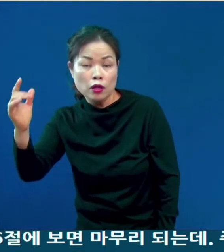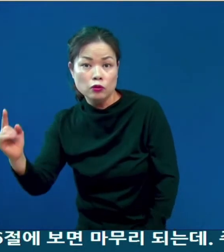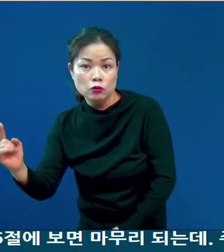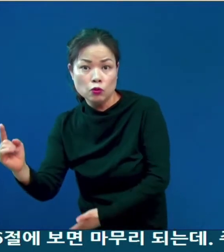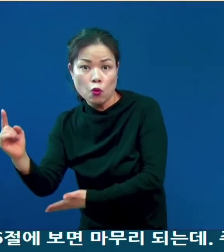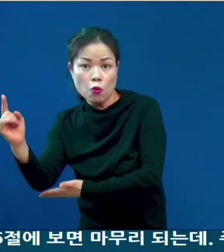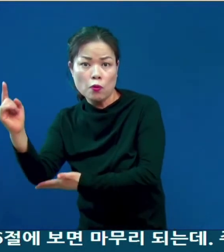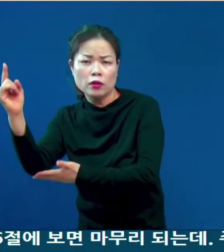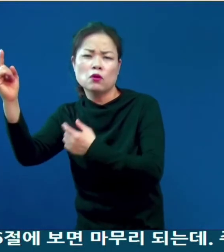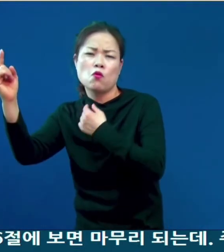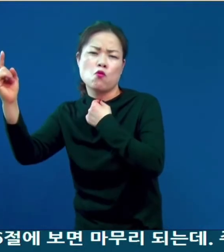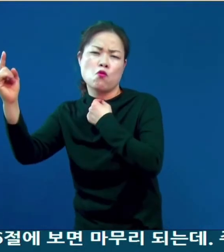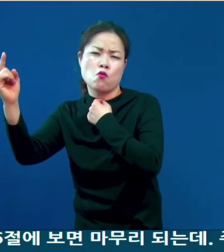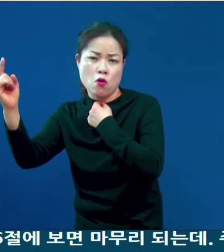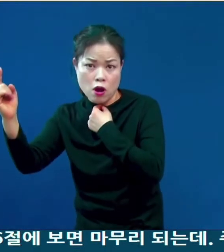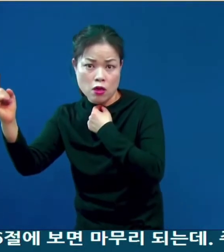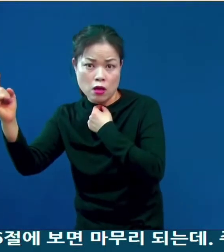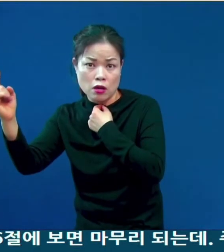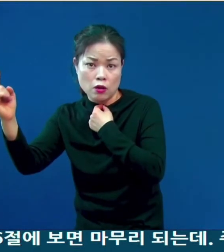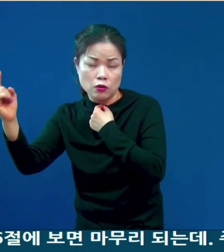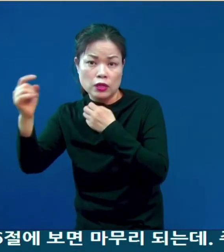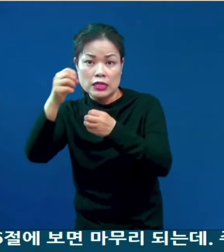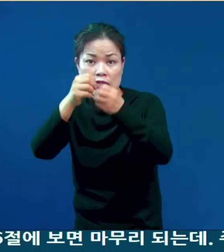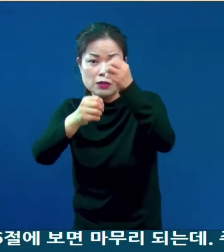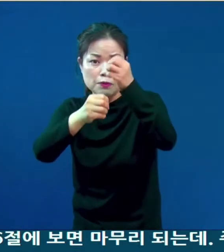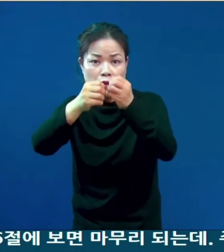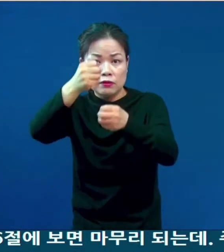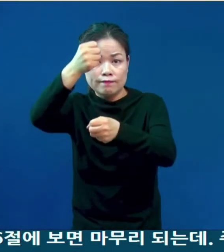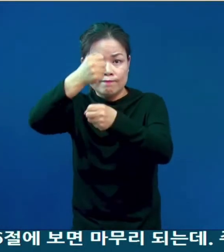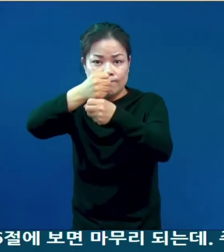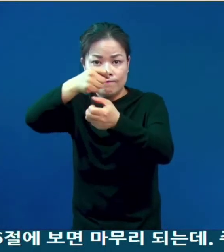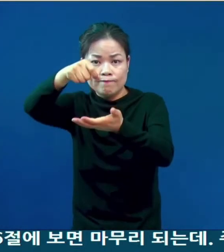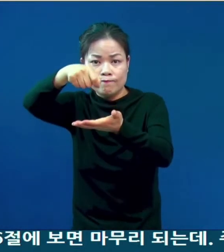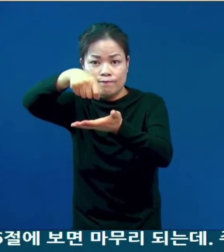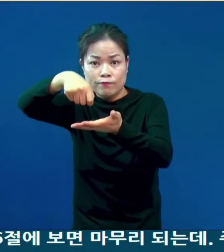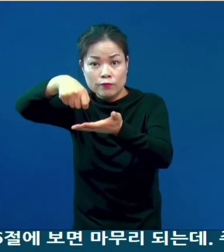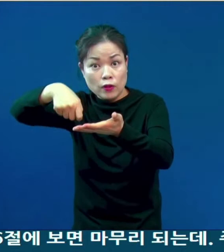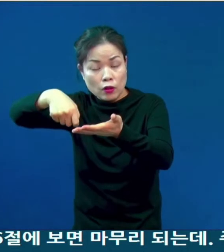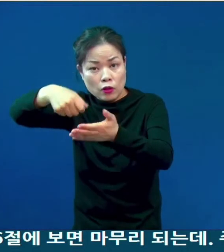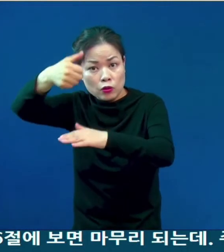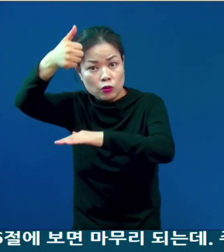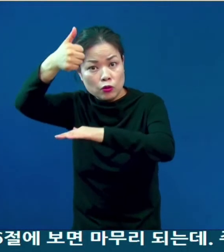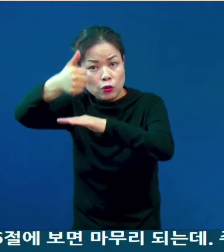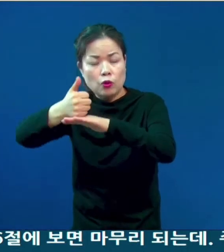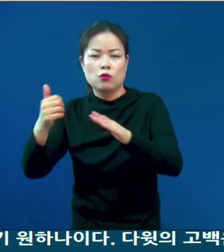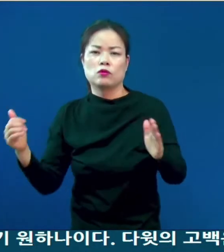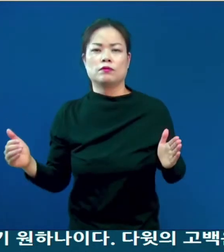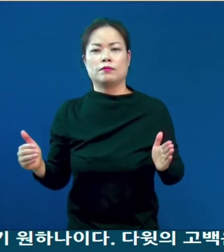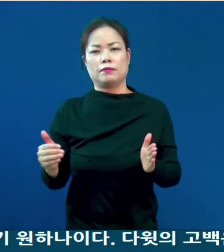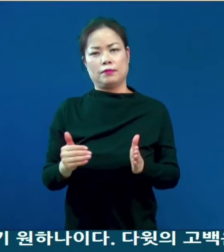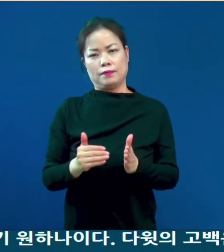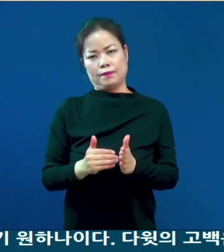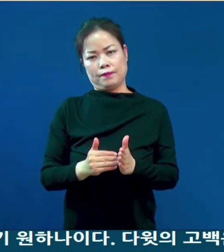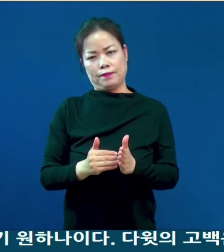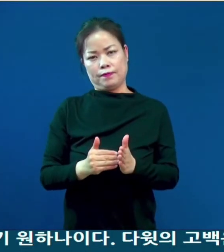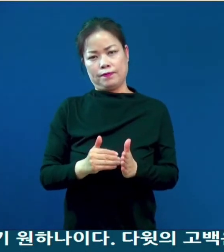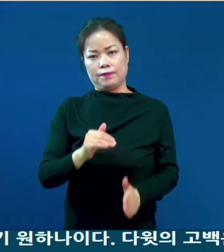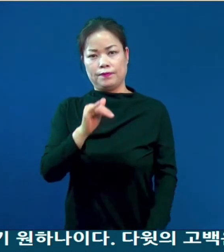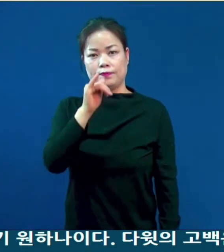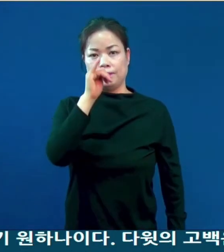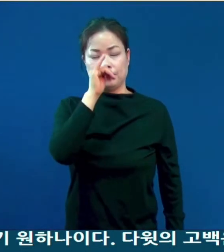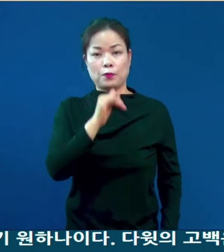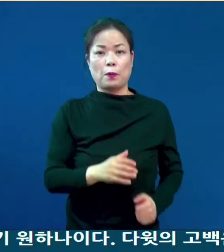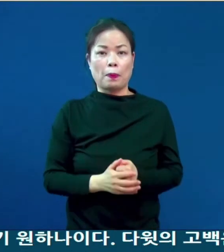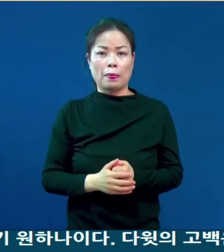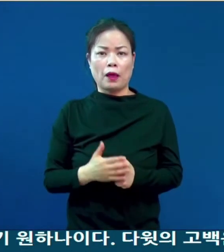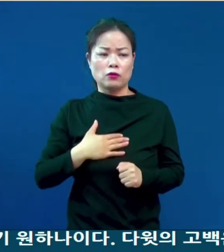높아지기를 원합니다라고 이 시편을 지어서 결론적으로 마무리하고 있다라고